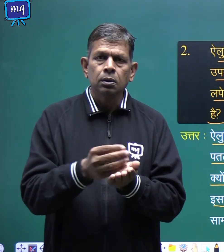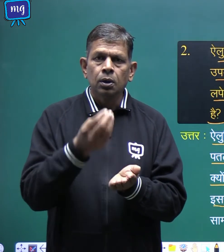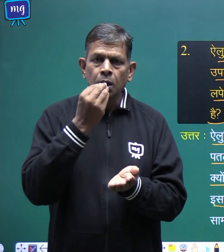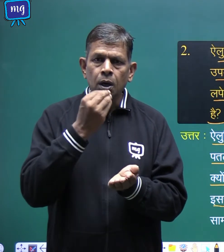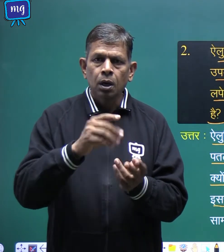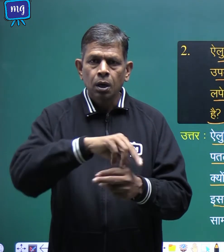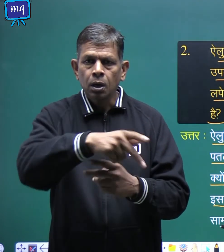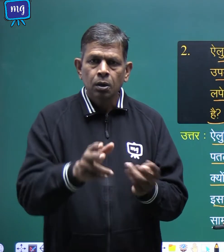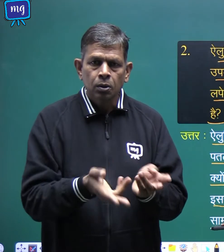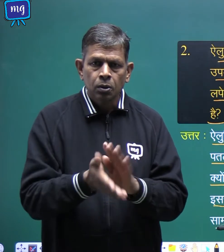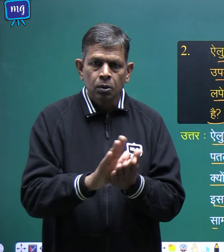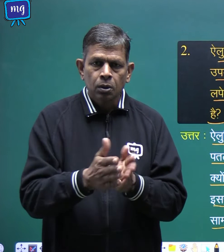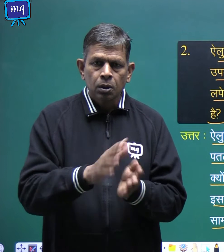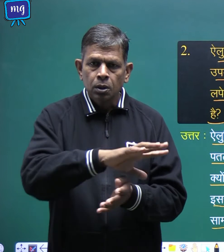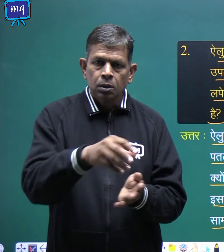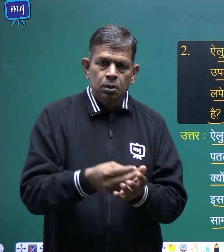खाद्य सामग्री